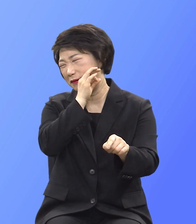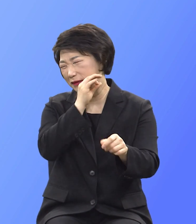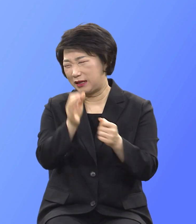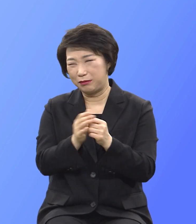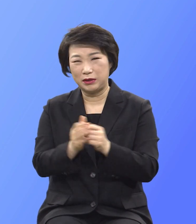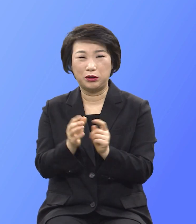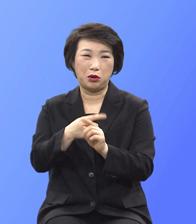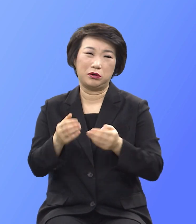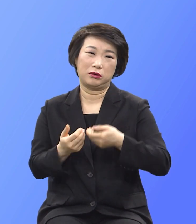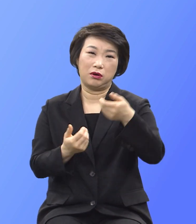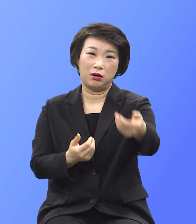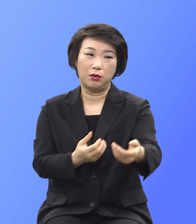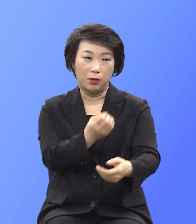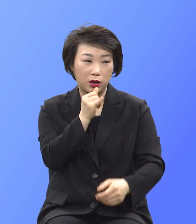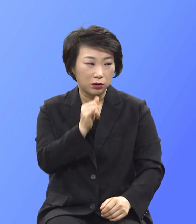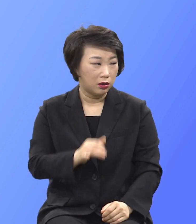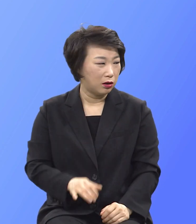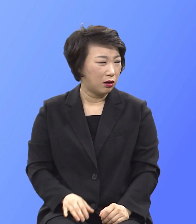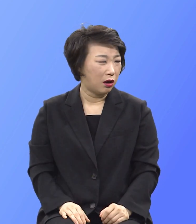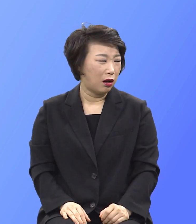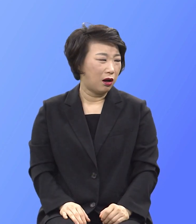창피해서 떠난대요.